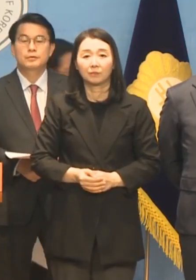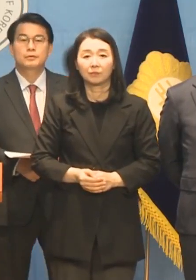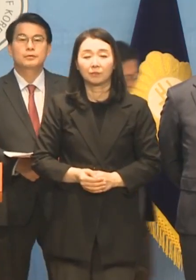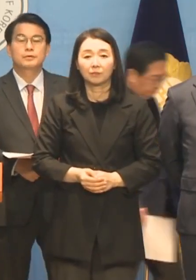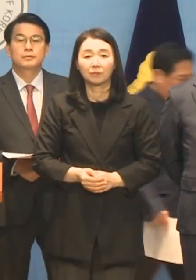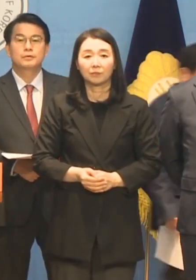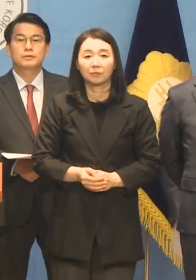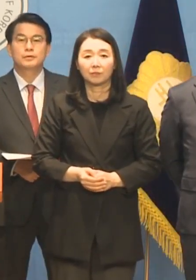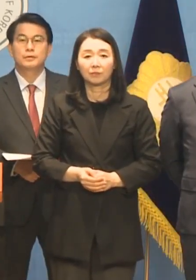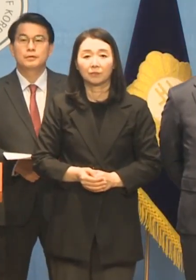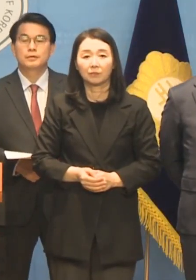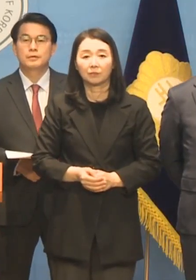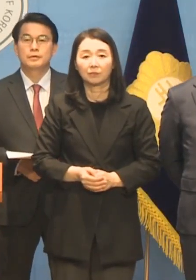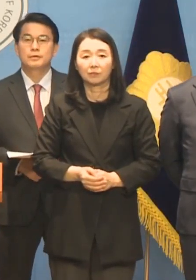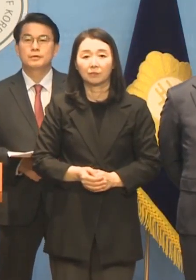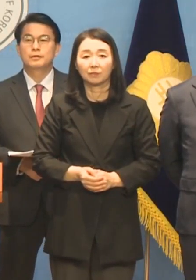생각됩니다.